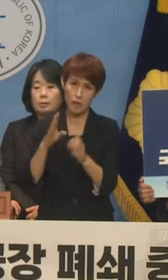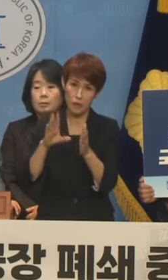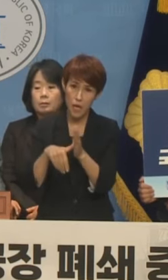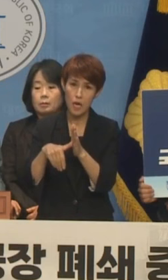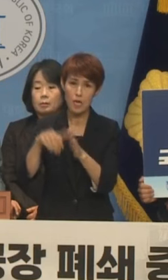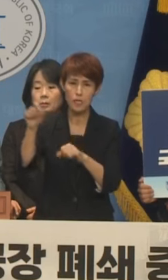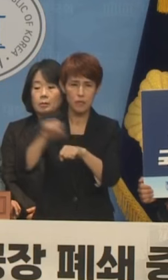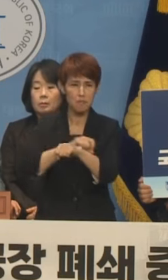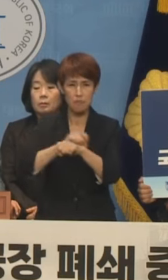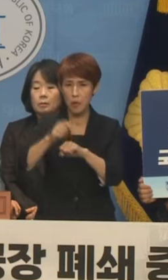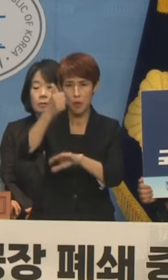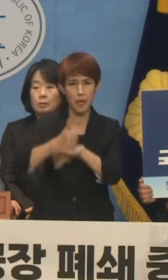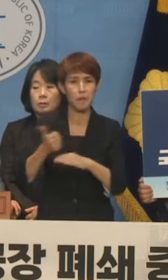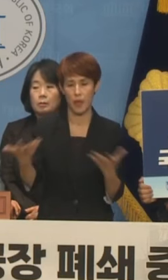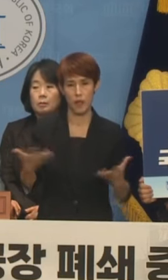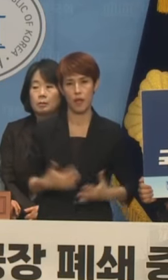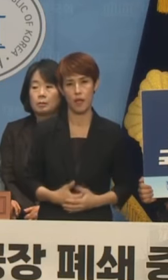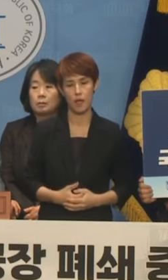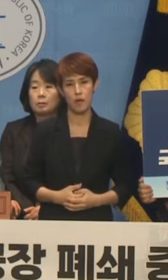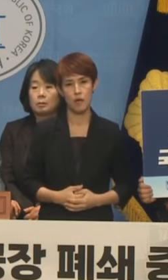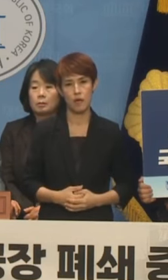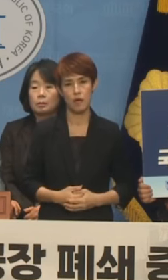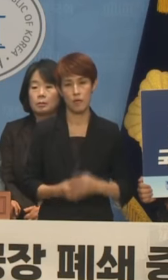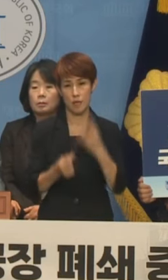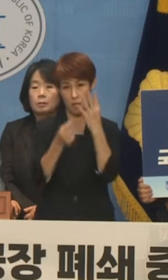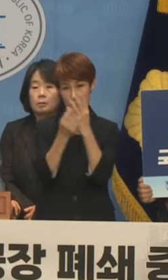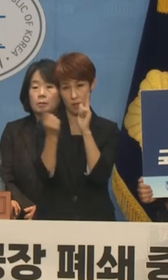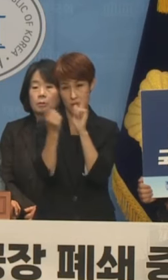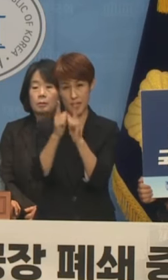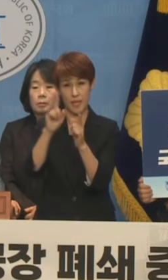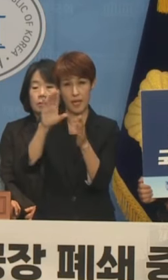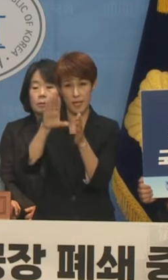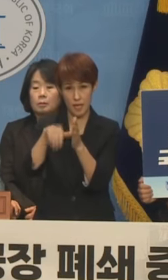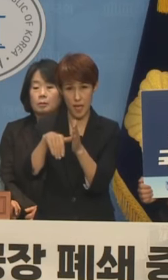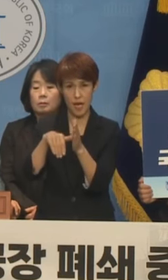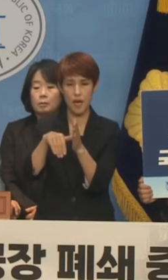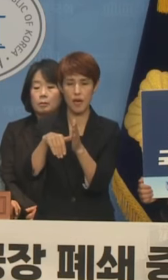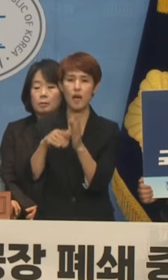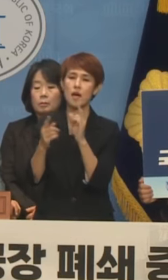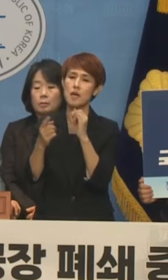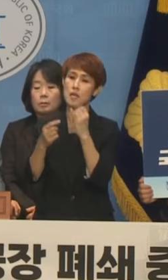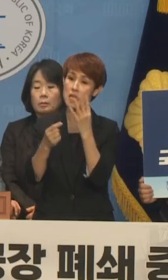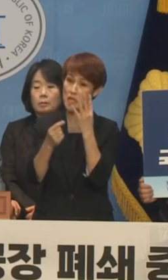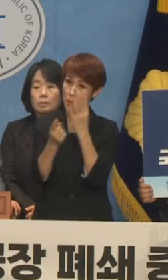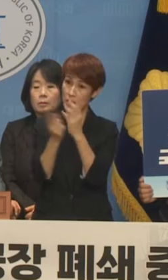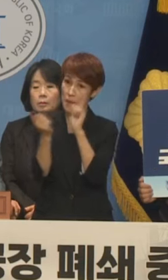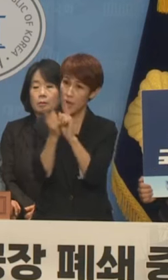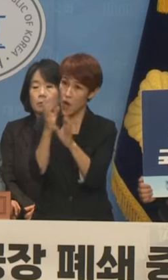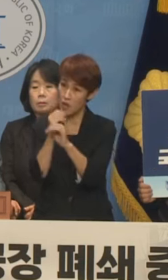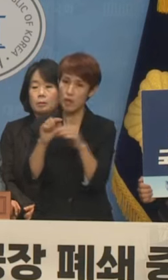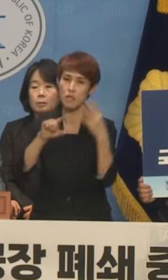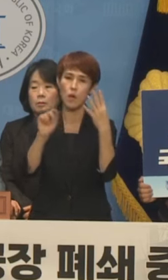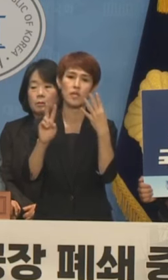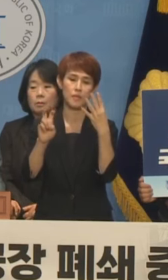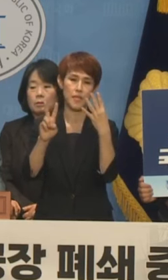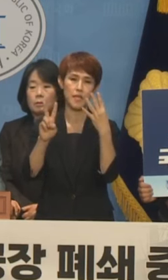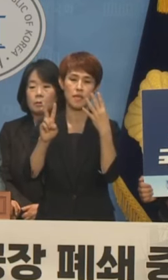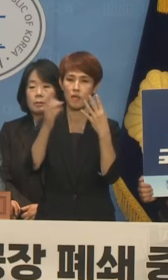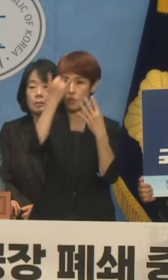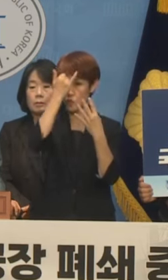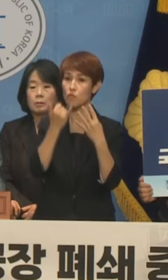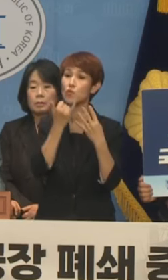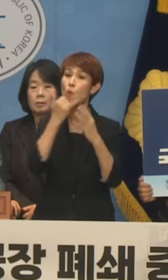효과가 없었고요. 그 자리에서 네 번째 만남을 약속하고 4월 22일 독일에서